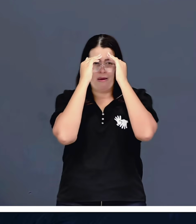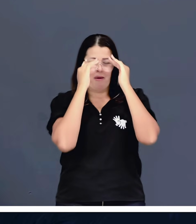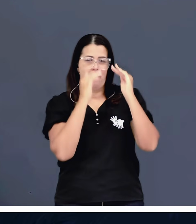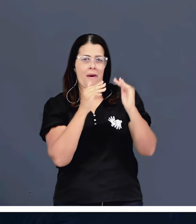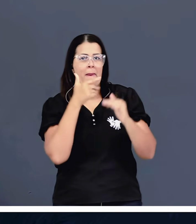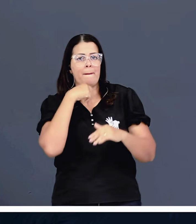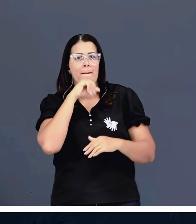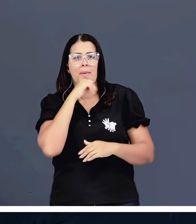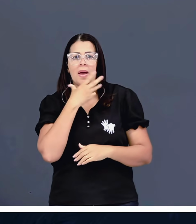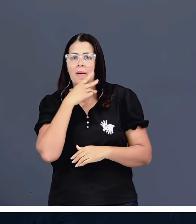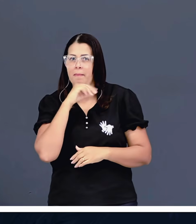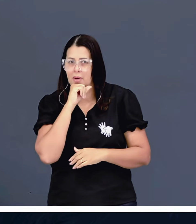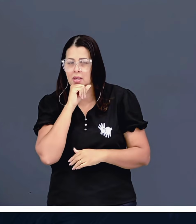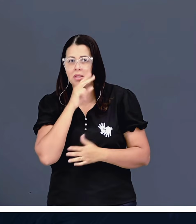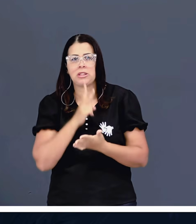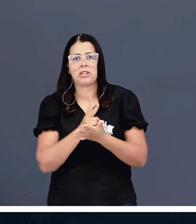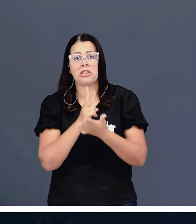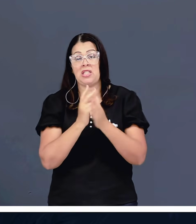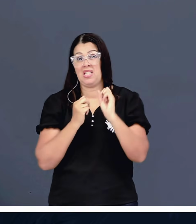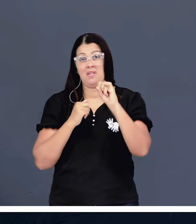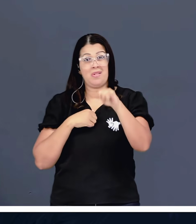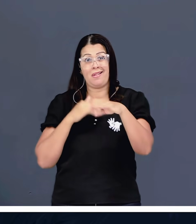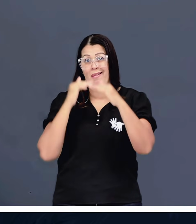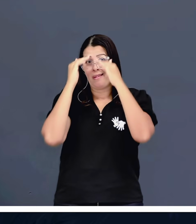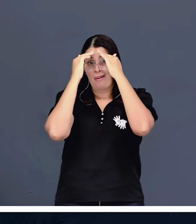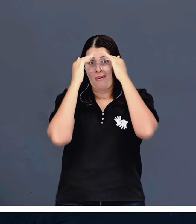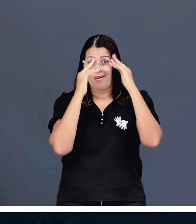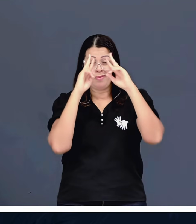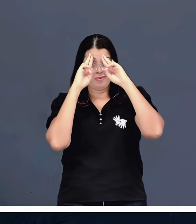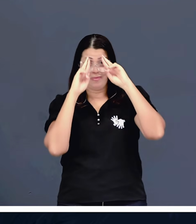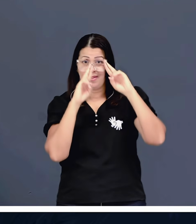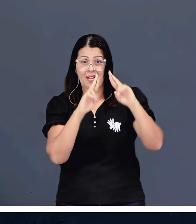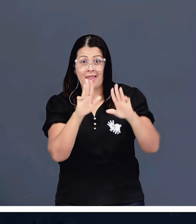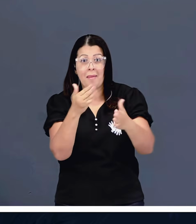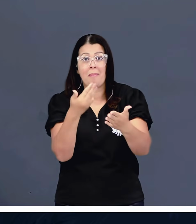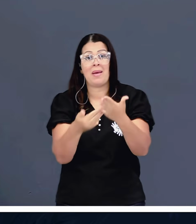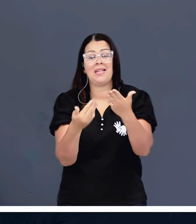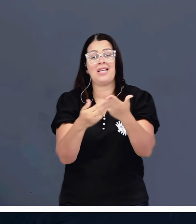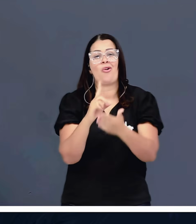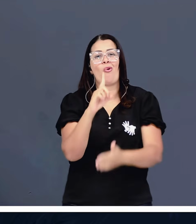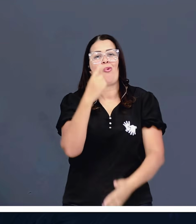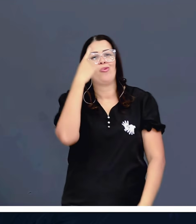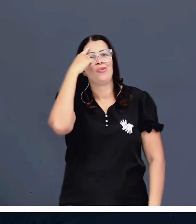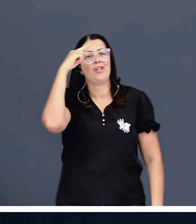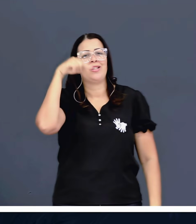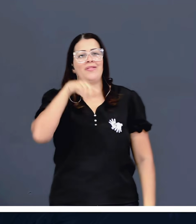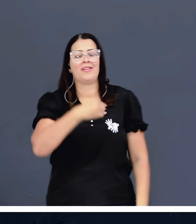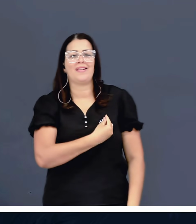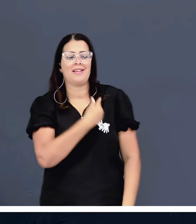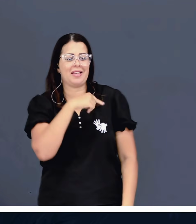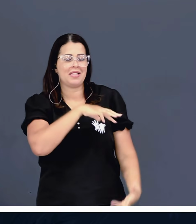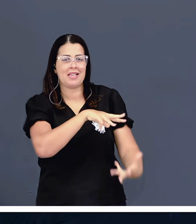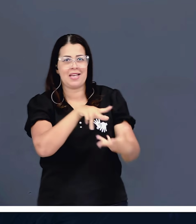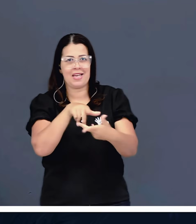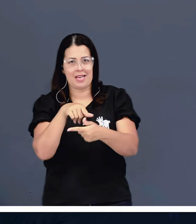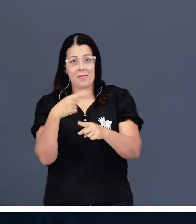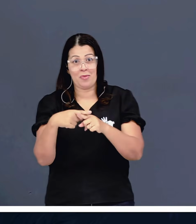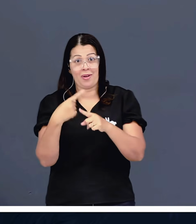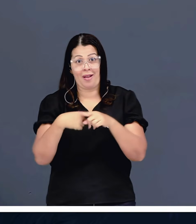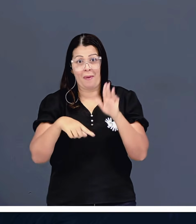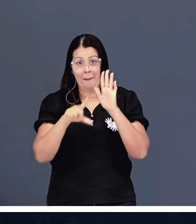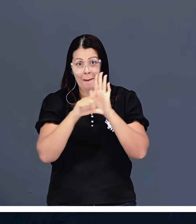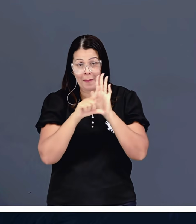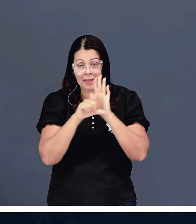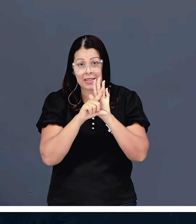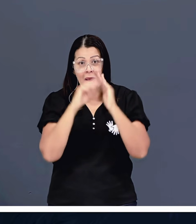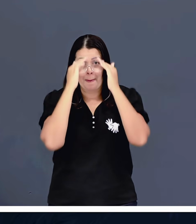indiscutível. Quem não honra pai e mãe está perdendo um dia de vida aqui na terra. Sabia disso, né? Porque é um mandamento com